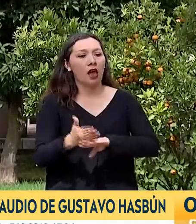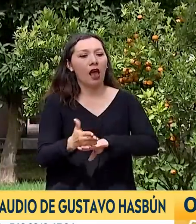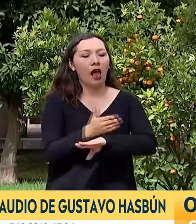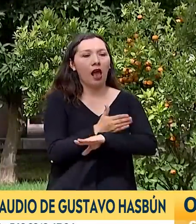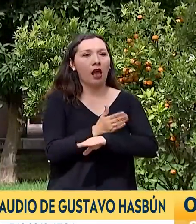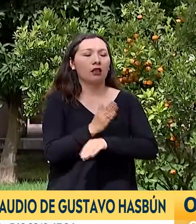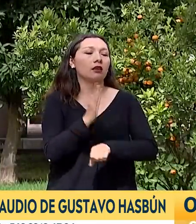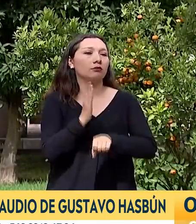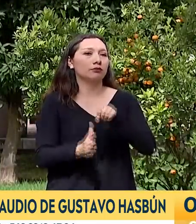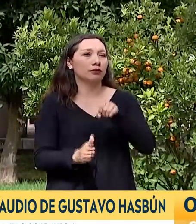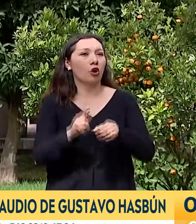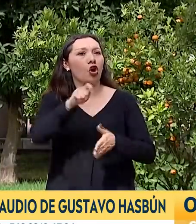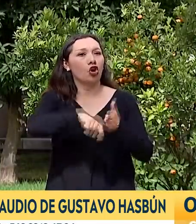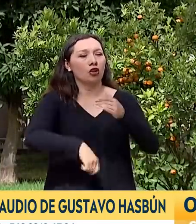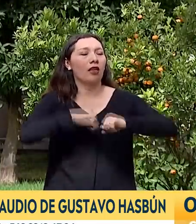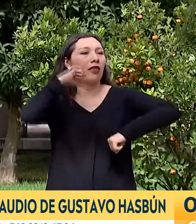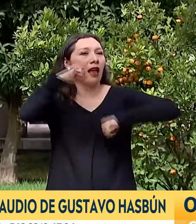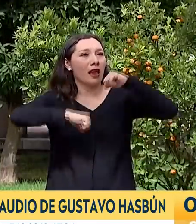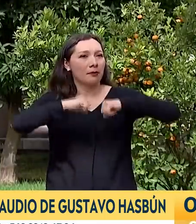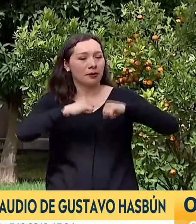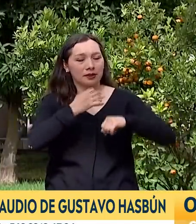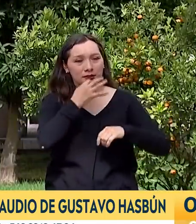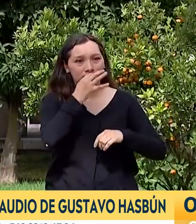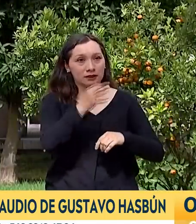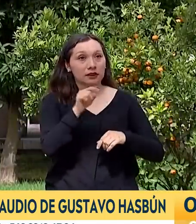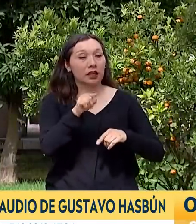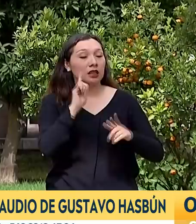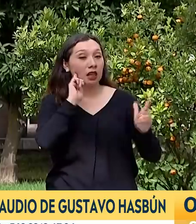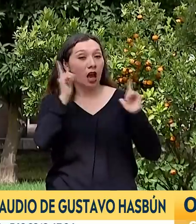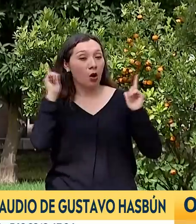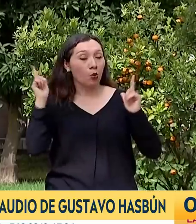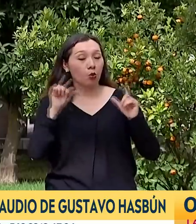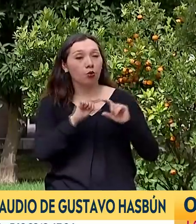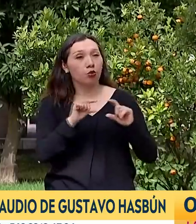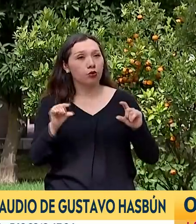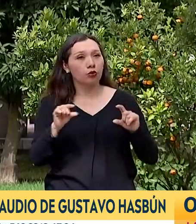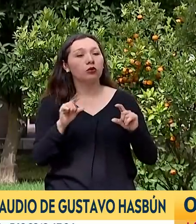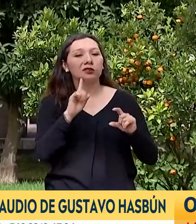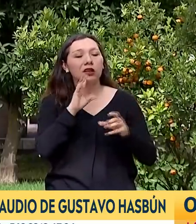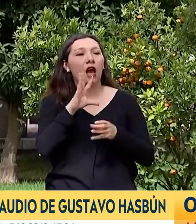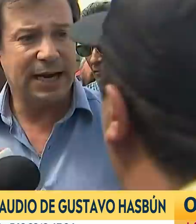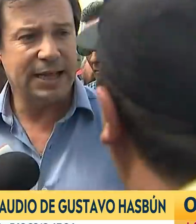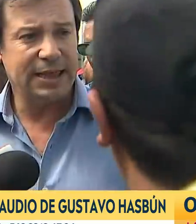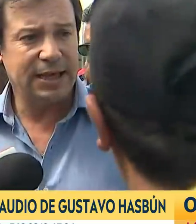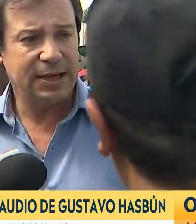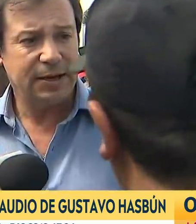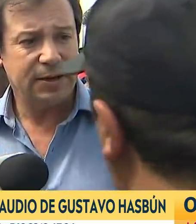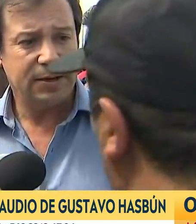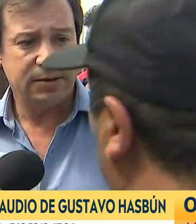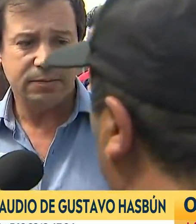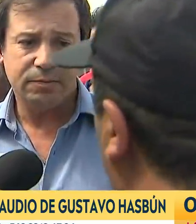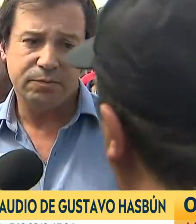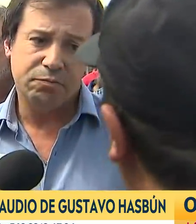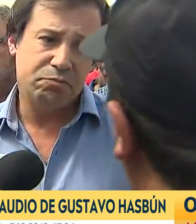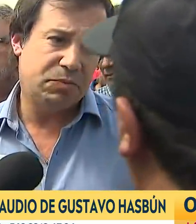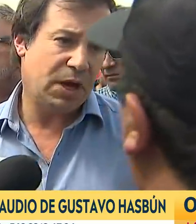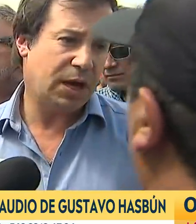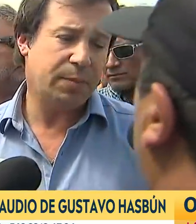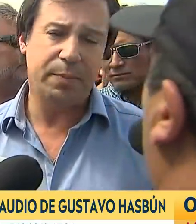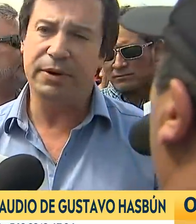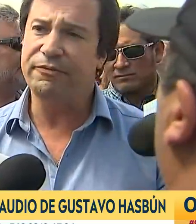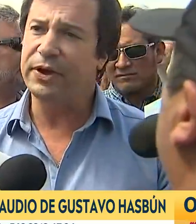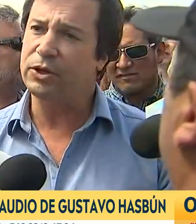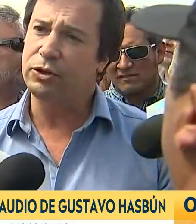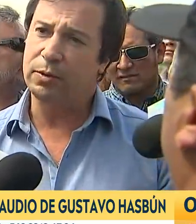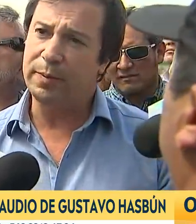Incluso el actual ministro secretario general de la presidencia, Felipe Ward, se refirió desde La Moneda a la investigación en curso, respaldando al